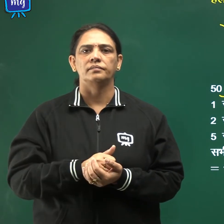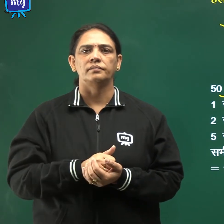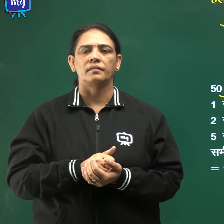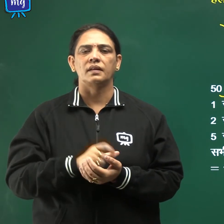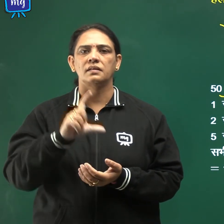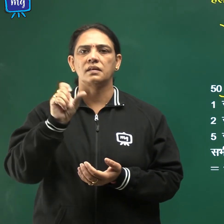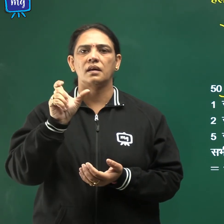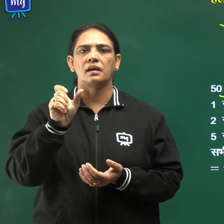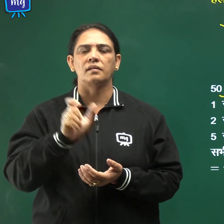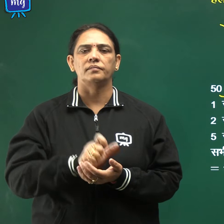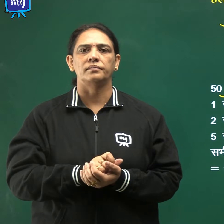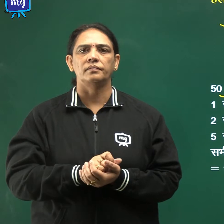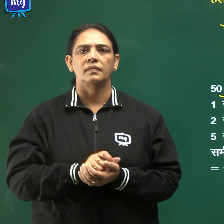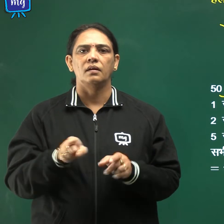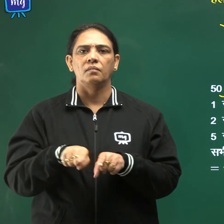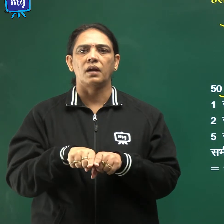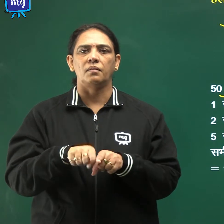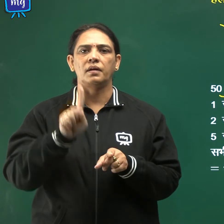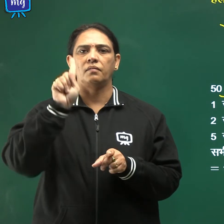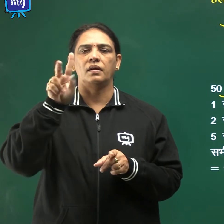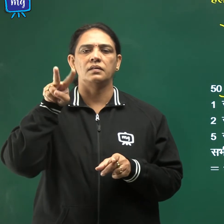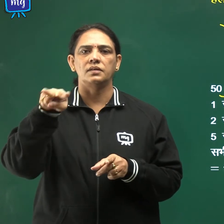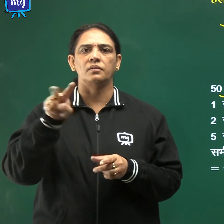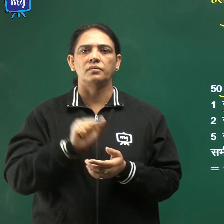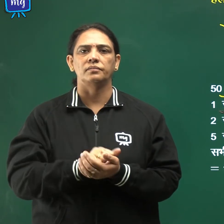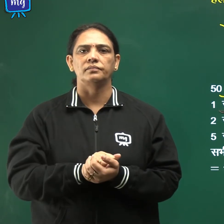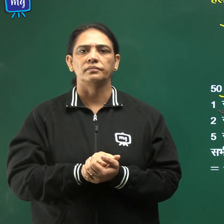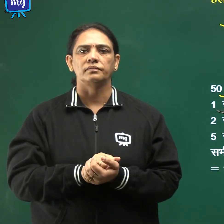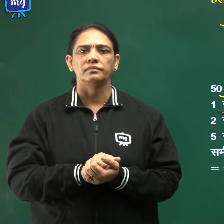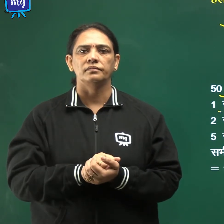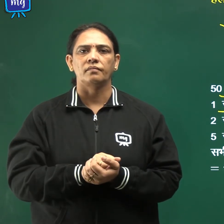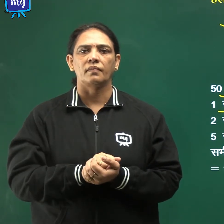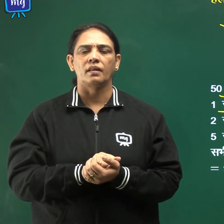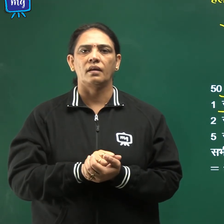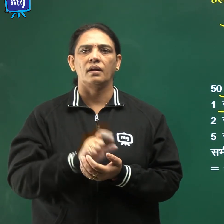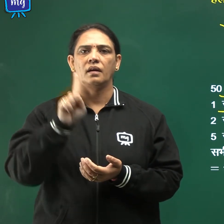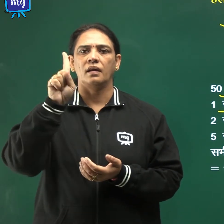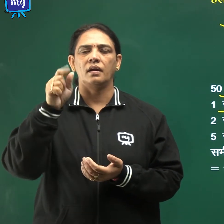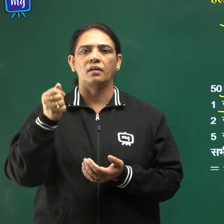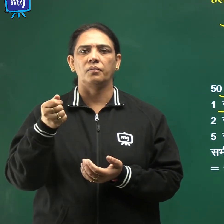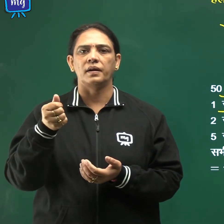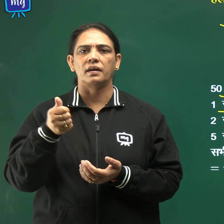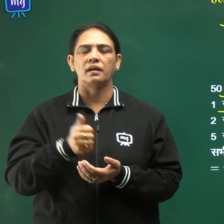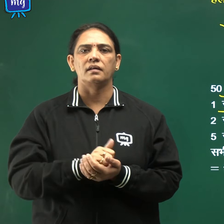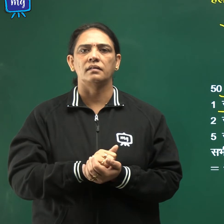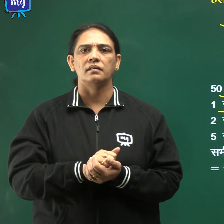अब से के बराबर शॉप है ₹1 के